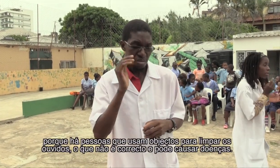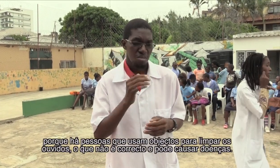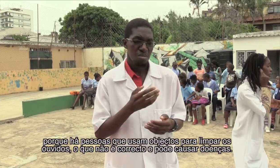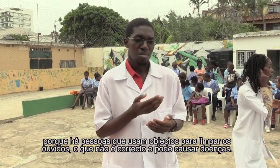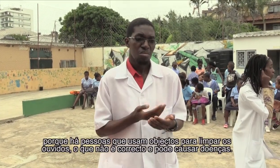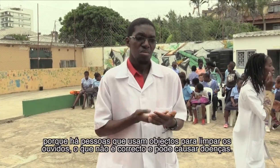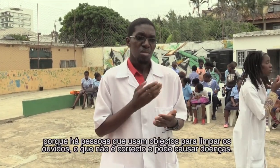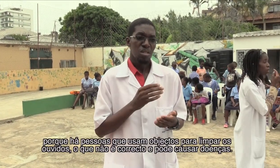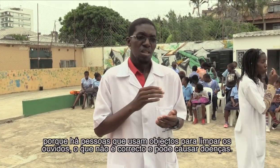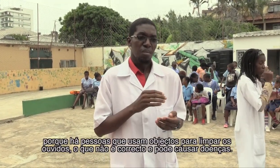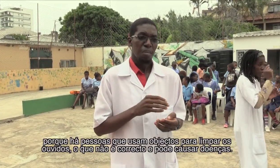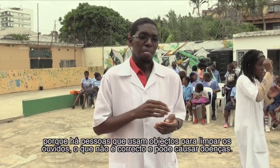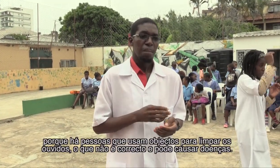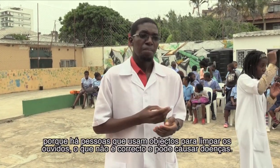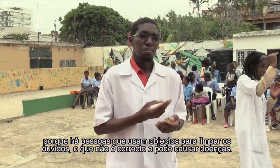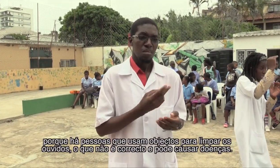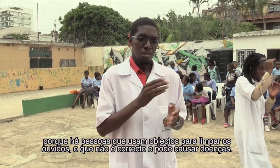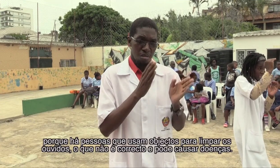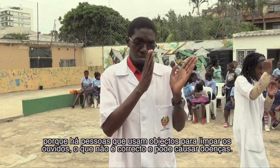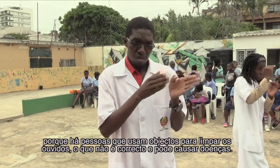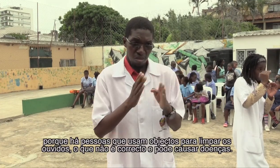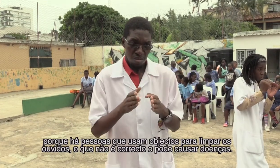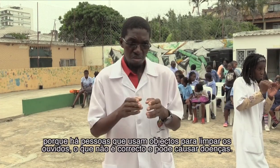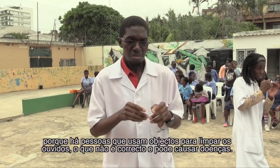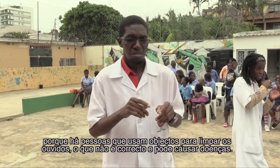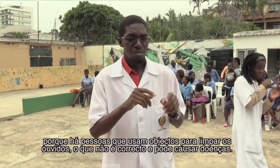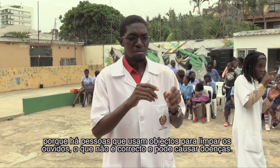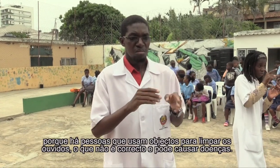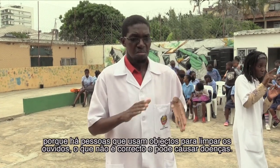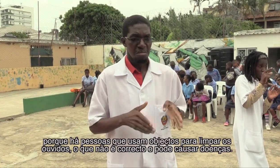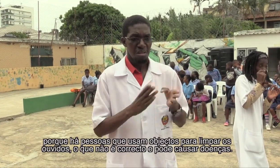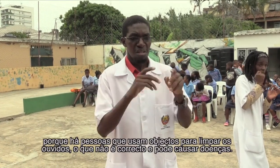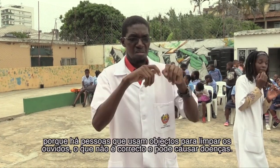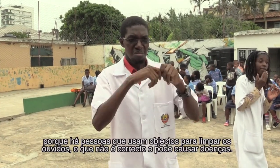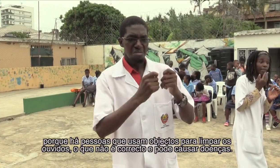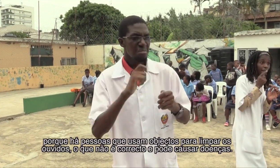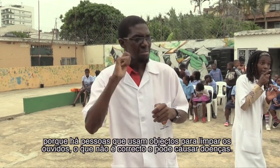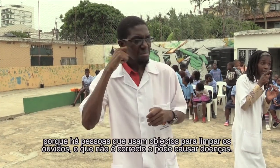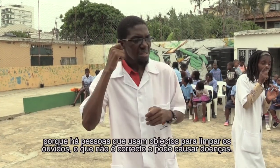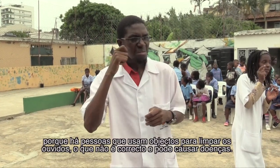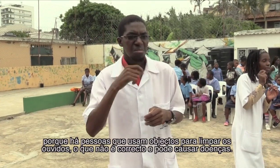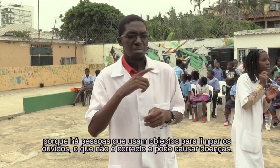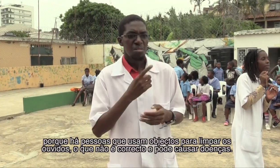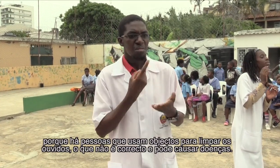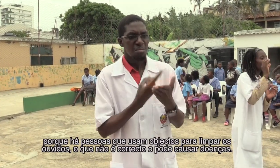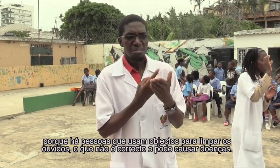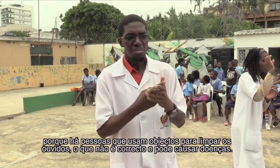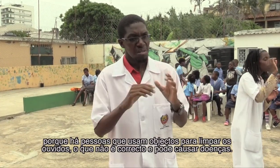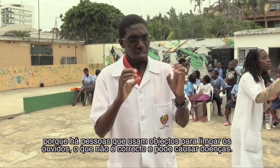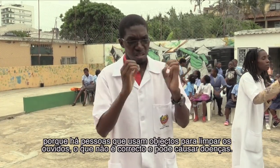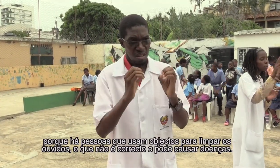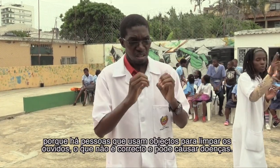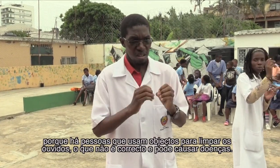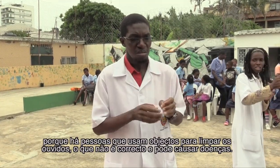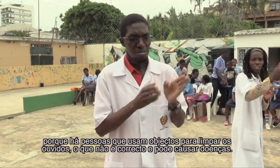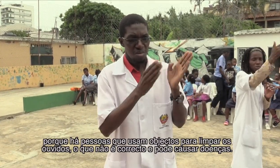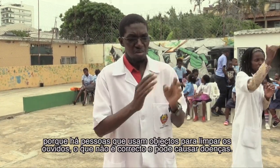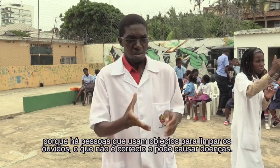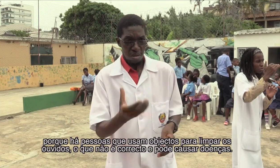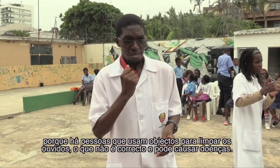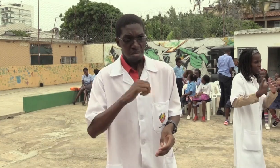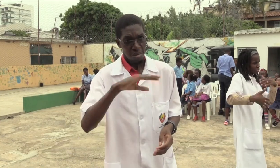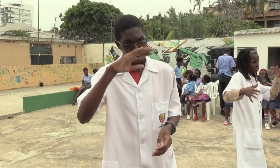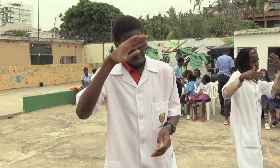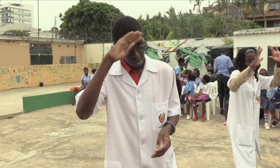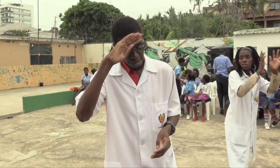usam objetos para limpar o ouvido, o que não é correto e pode causar